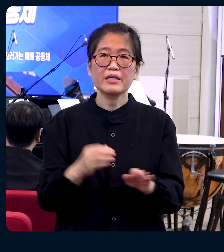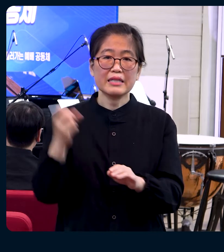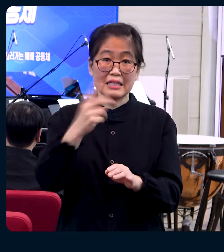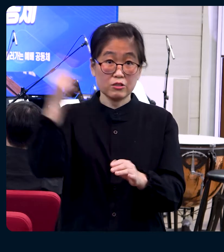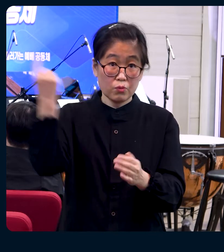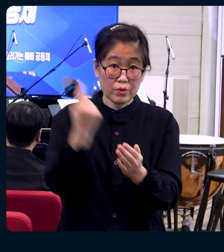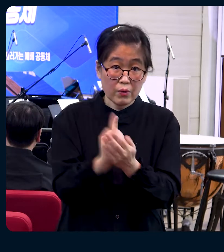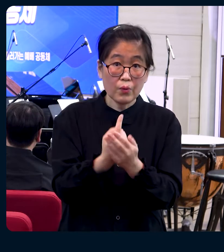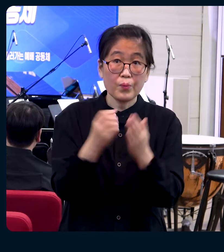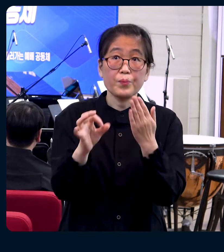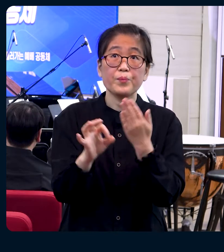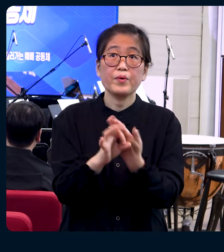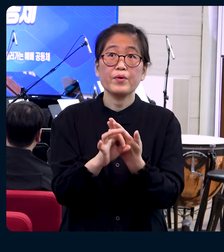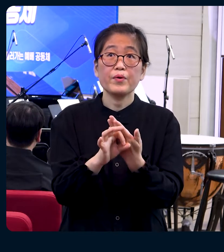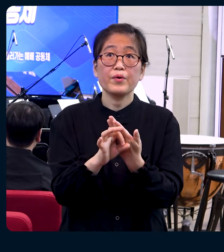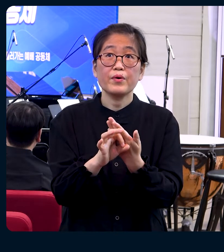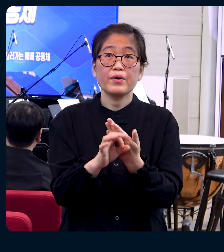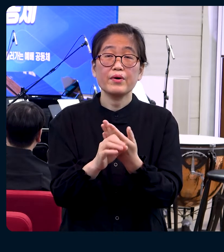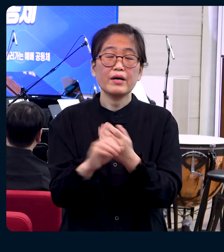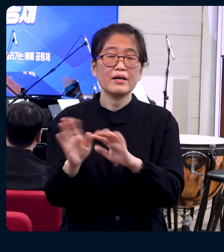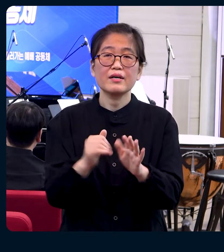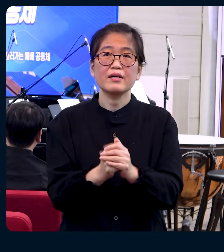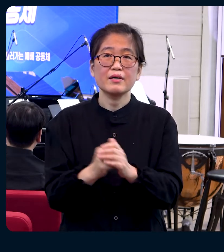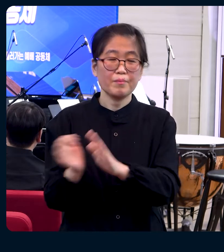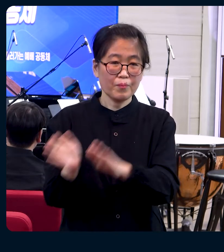다시 돌아오면